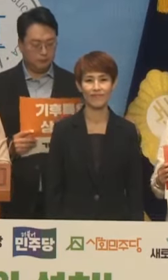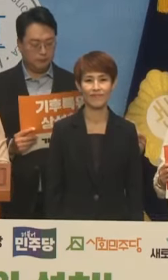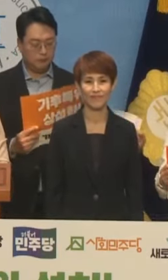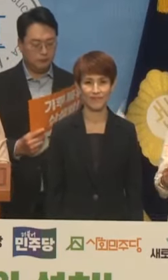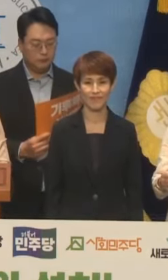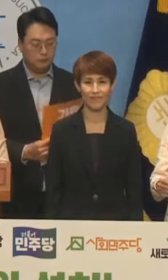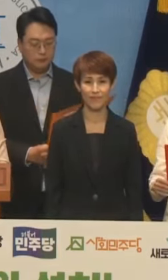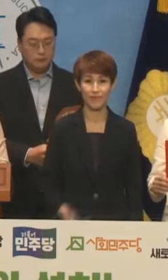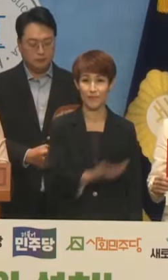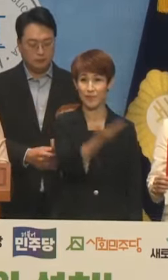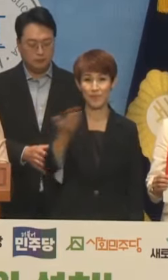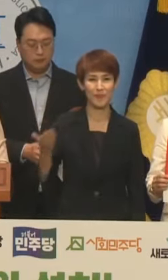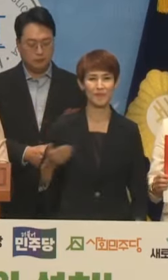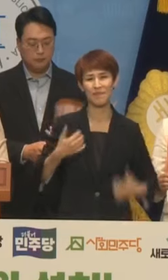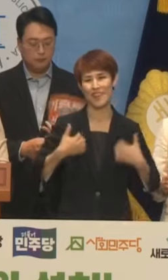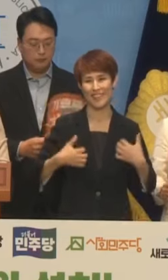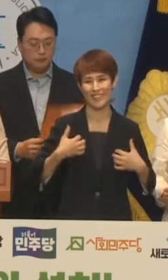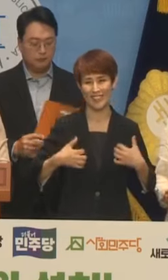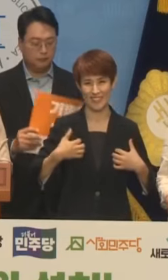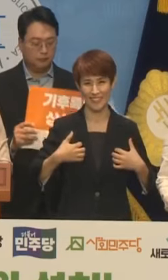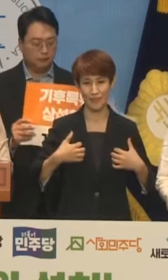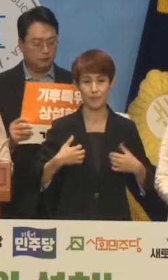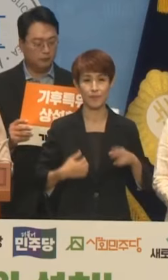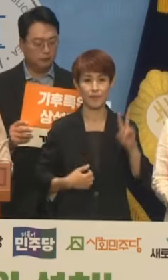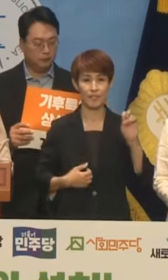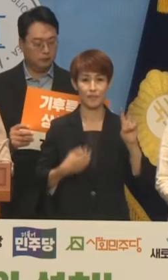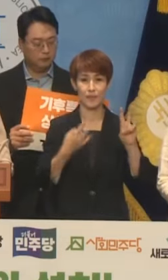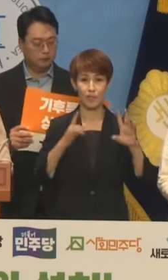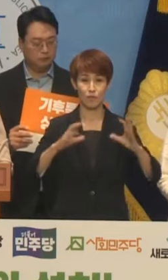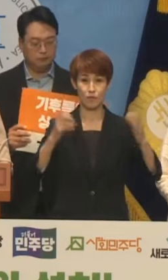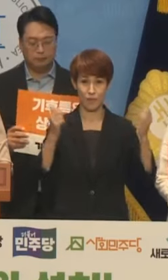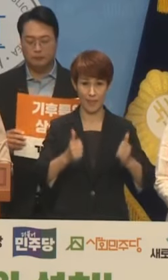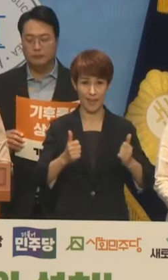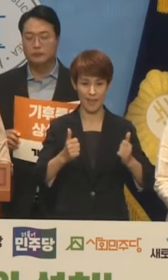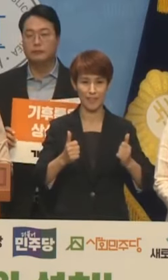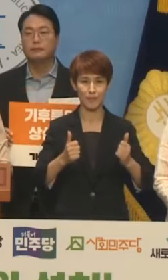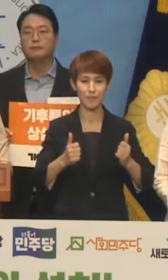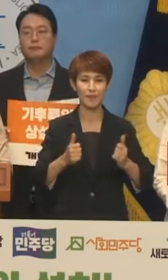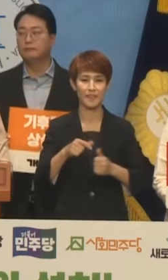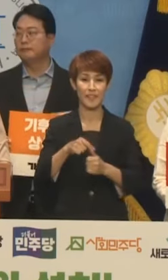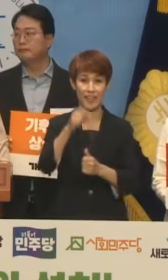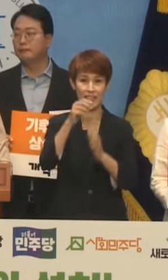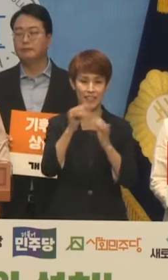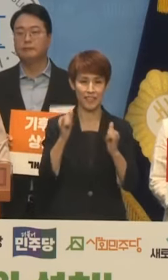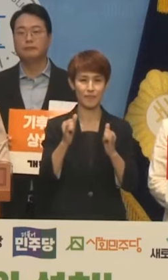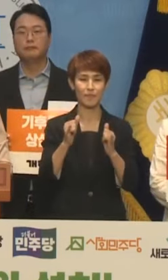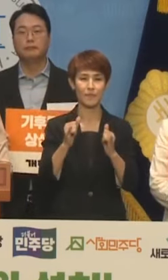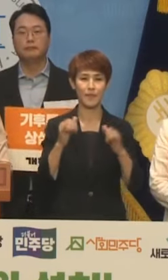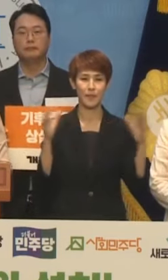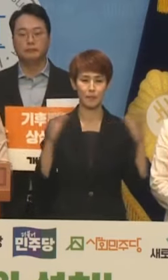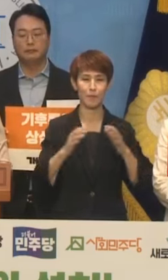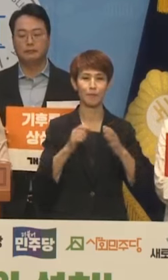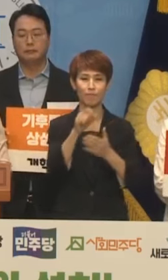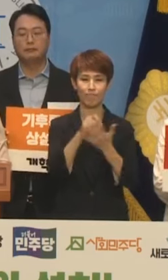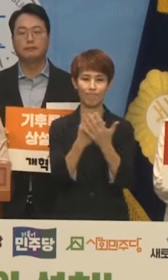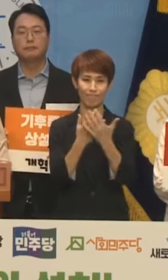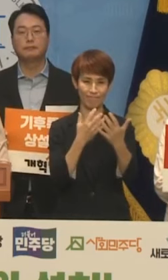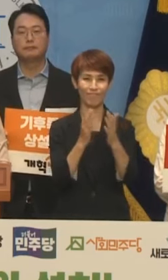네, 언론인 여러분 반갑습니다. 22대 국회 원내정당 당선인 합동 기자회견을